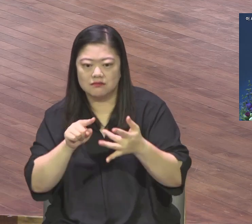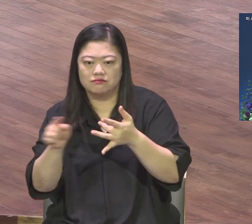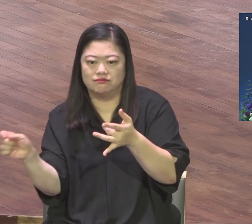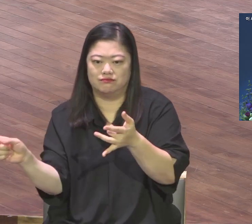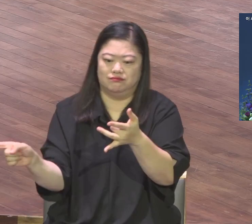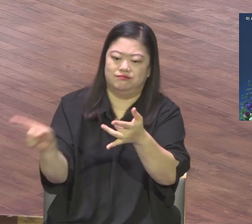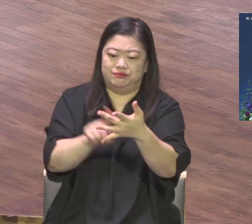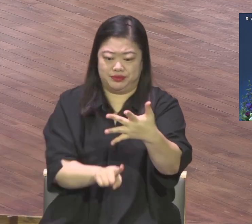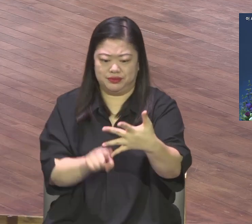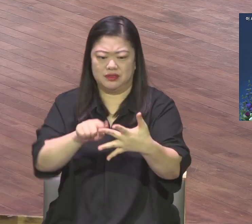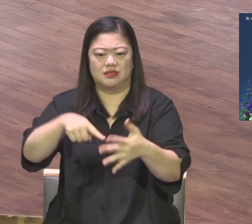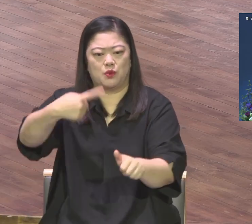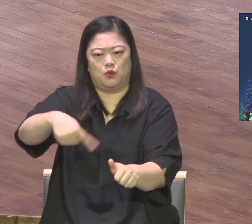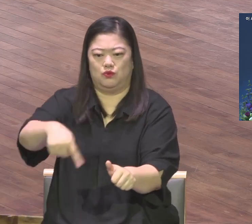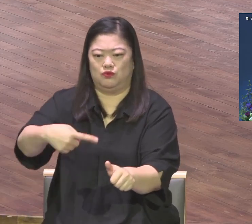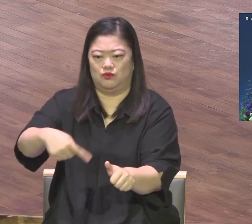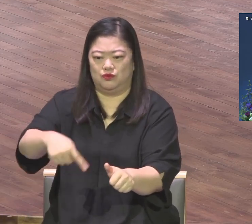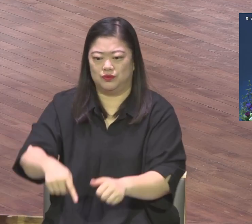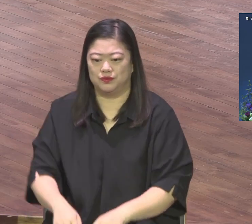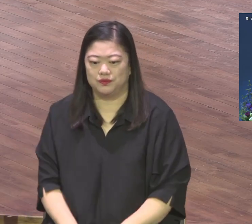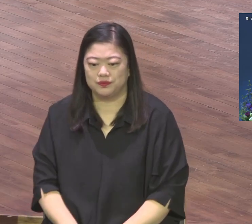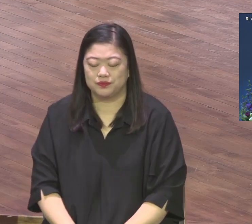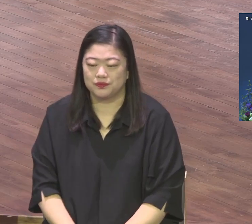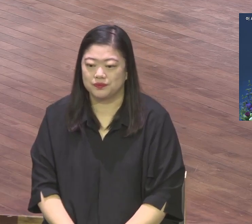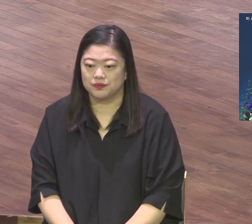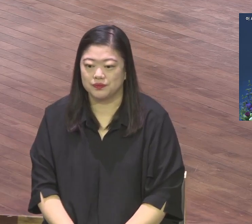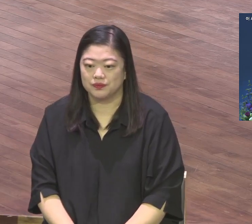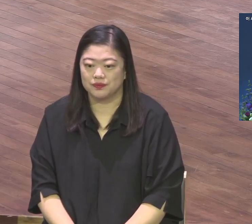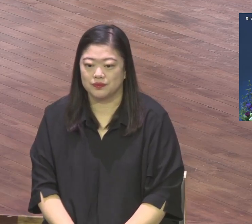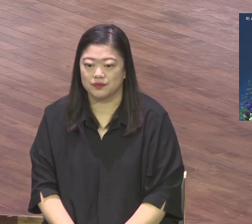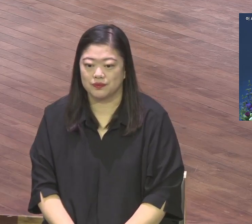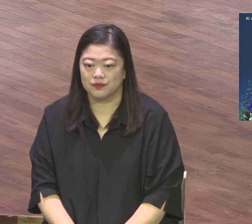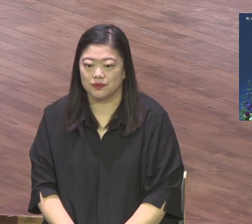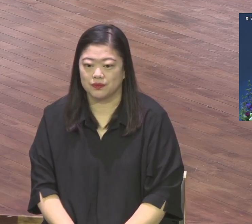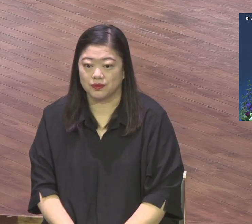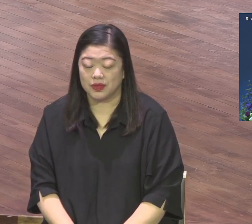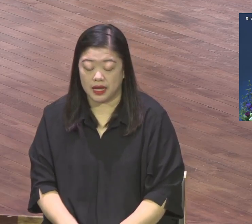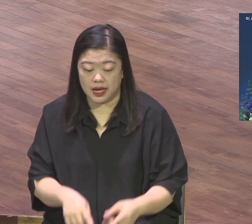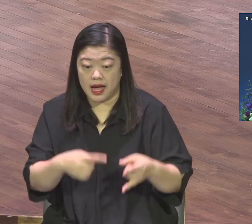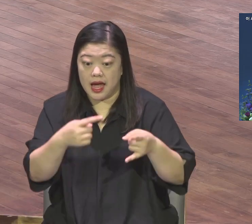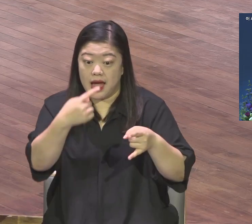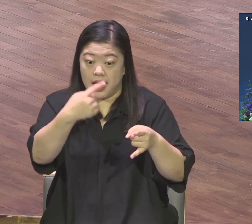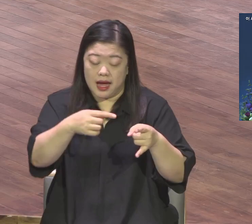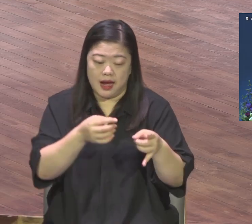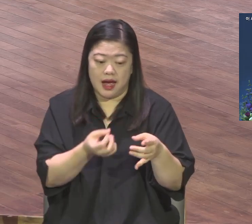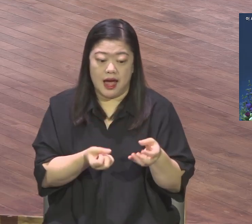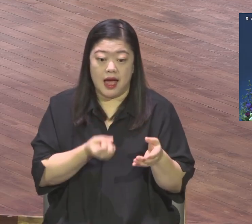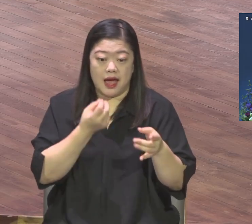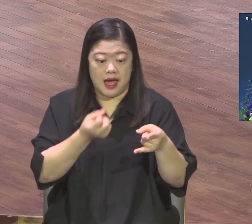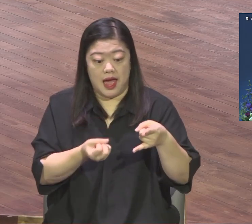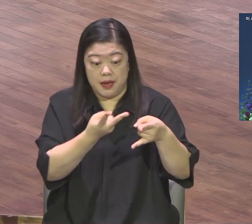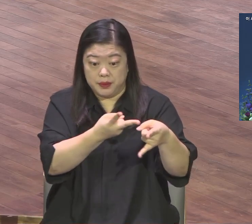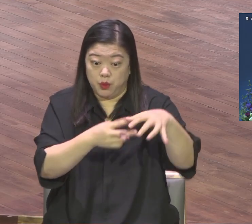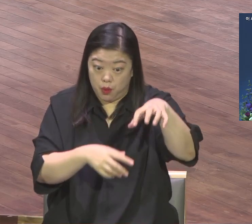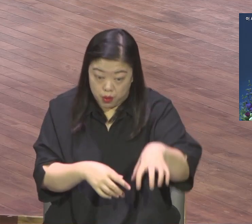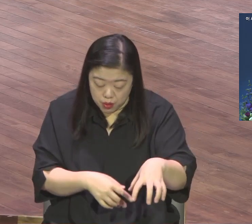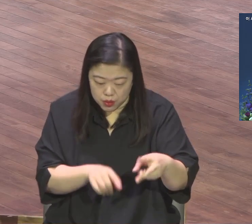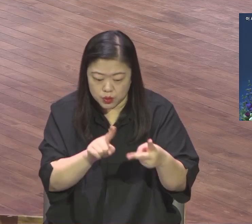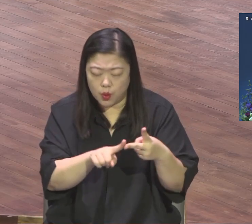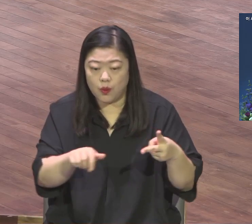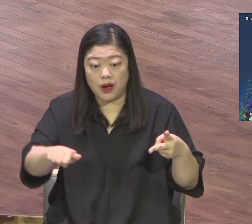에베소 교회만 세운 것이 아니라 아시아 있는 일대에 있는 복음이 전파되어